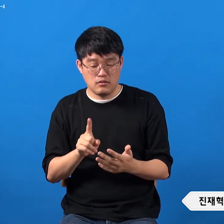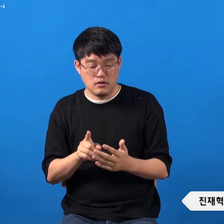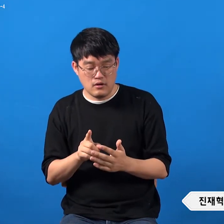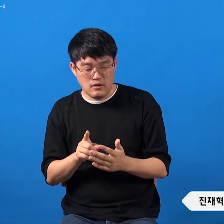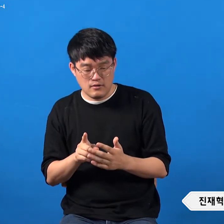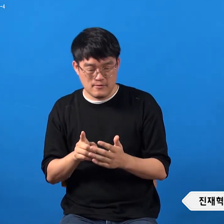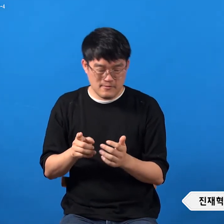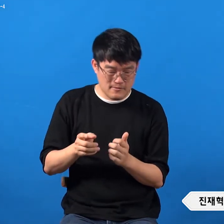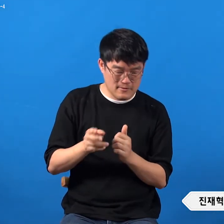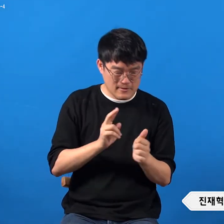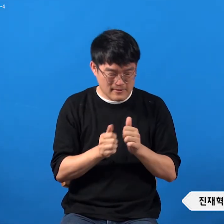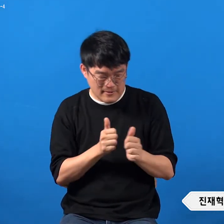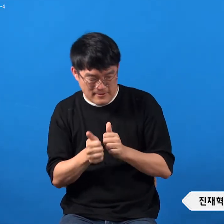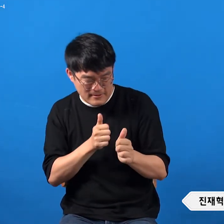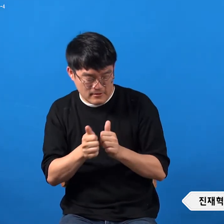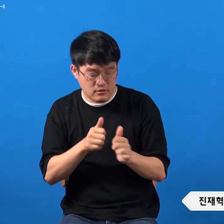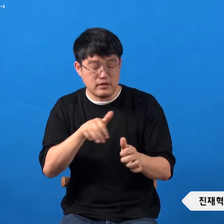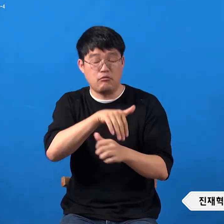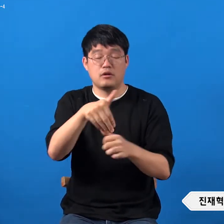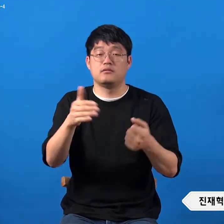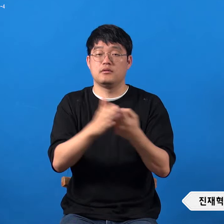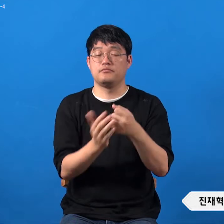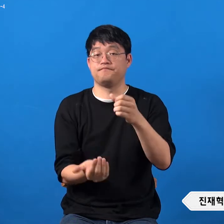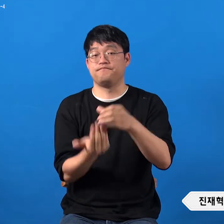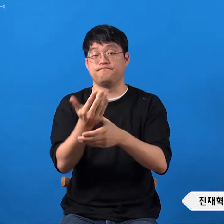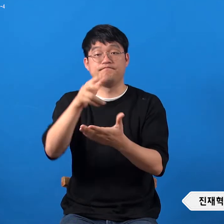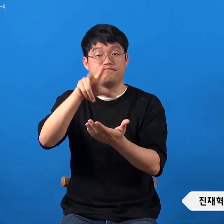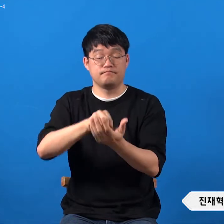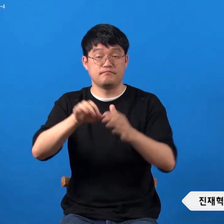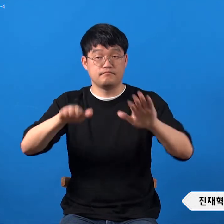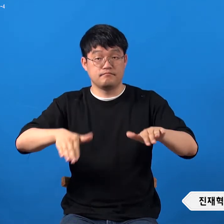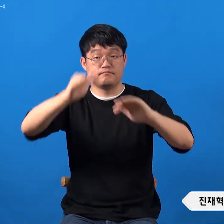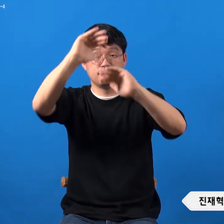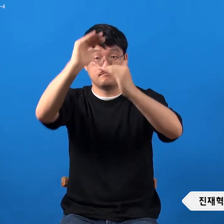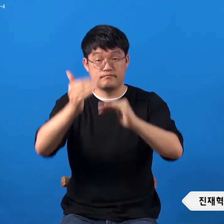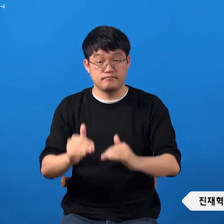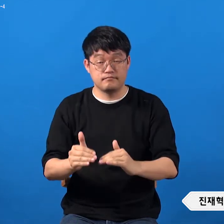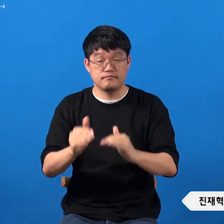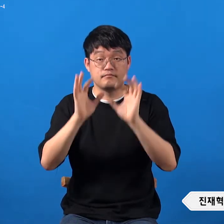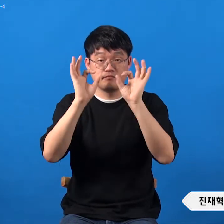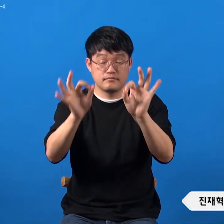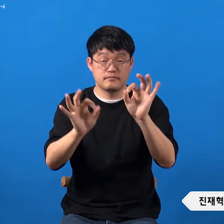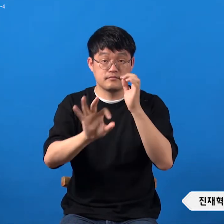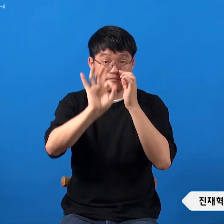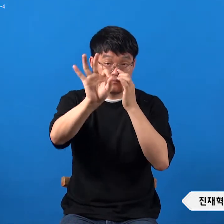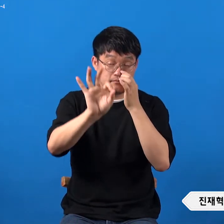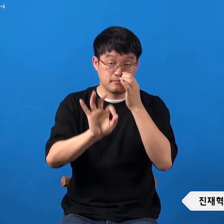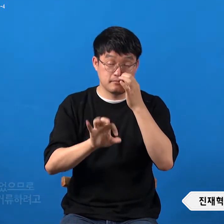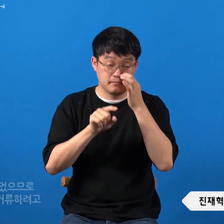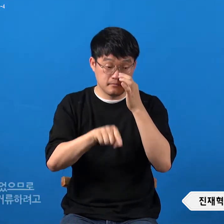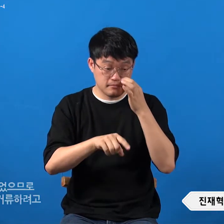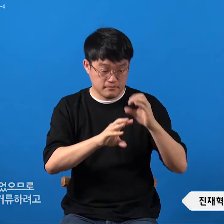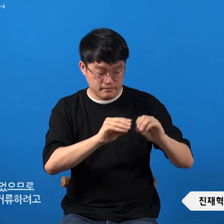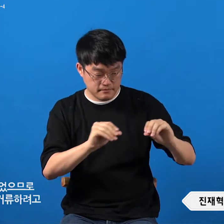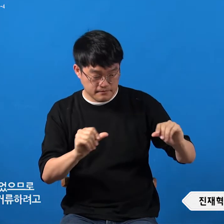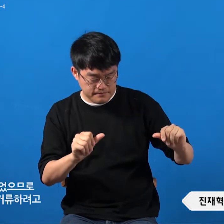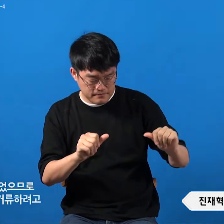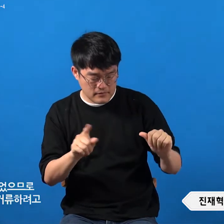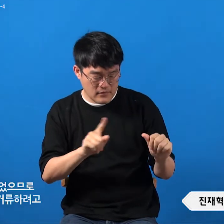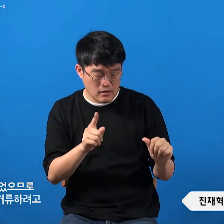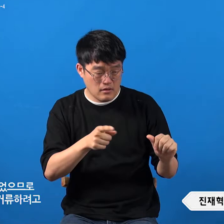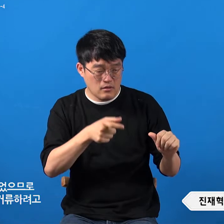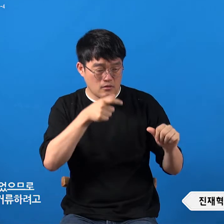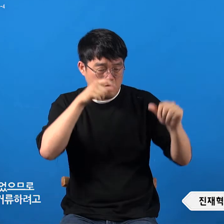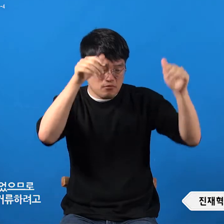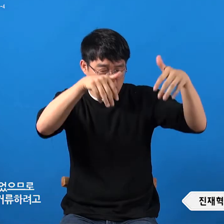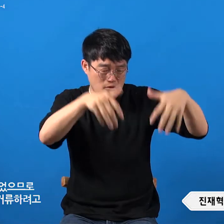상황 때문에 생긴 문제였습니다. 자, 오늘 말씀을 보십시오. 10절입니다. 그 땅에 기근이 들었으므로